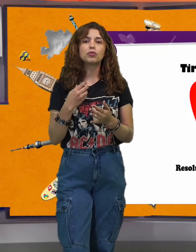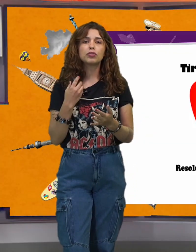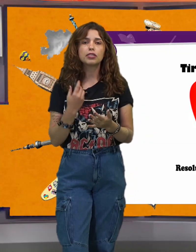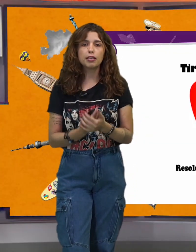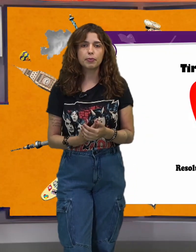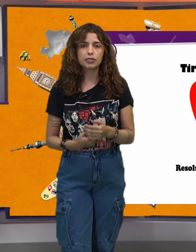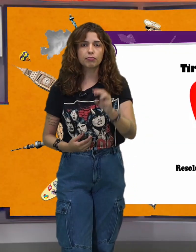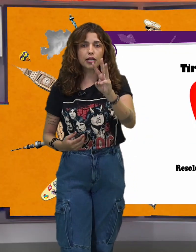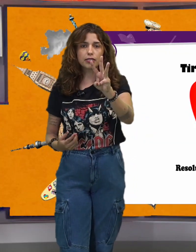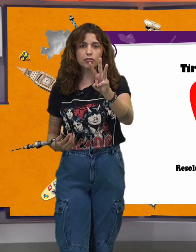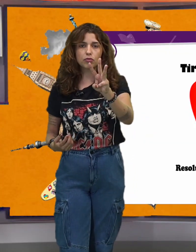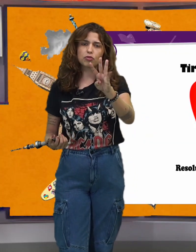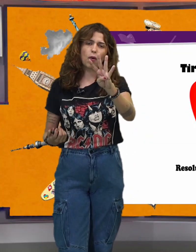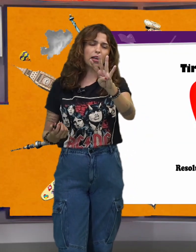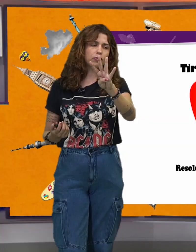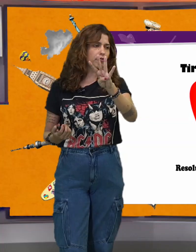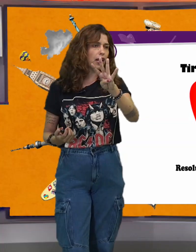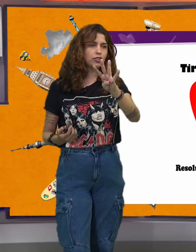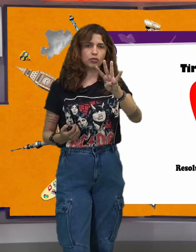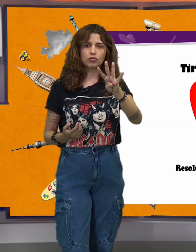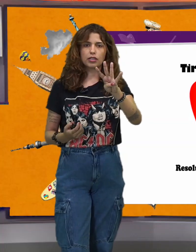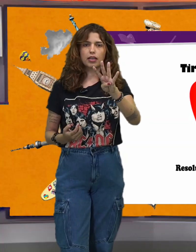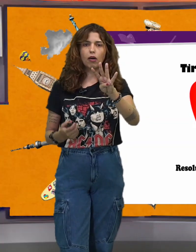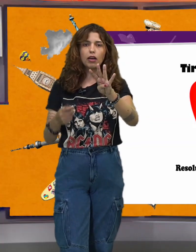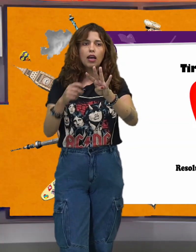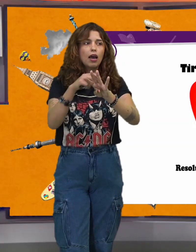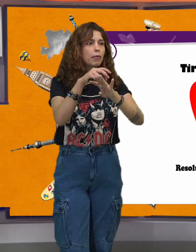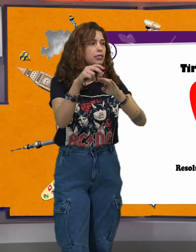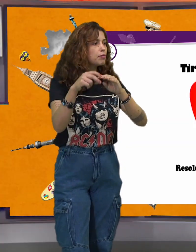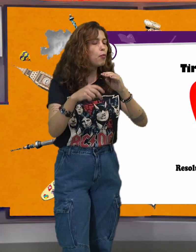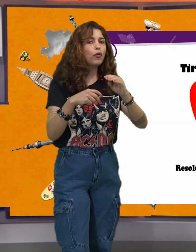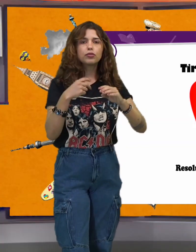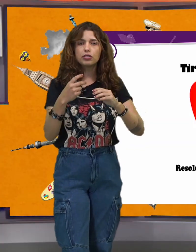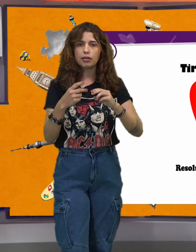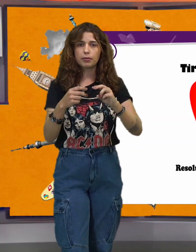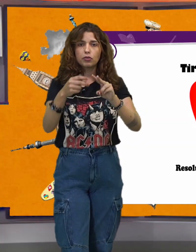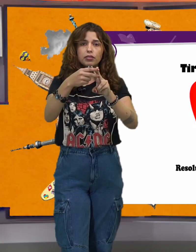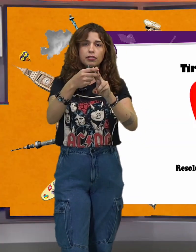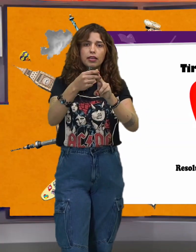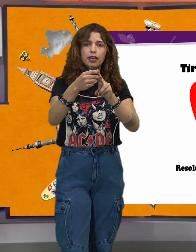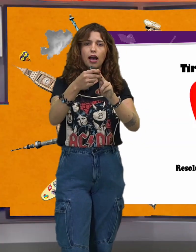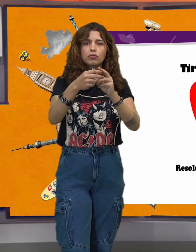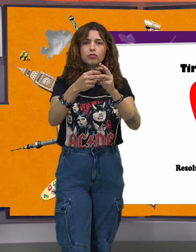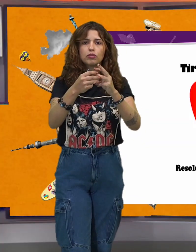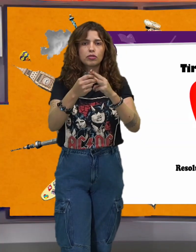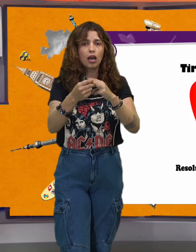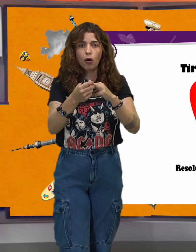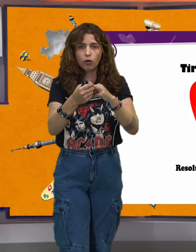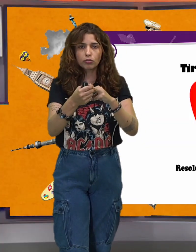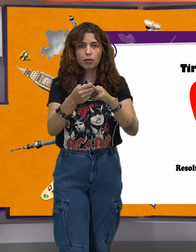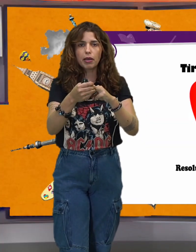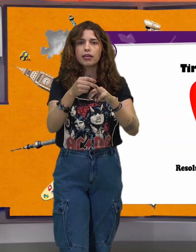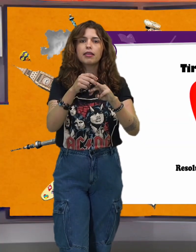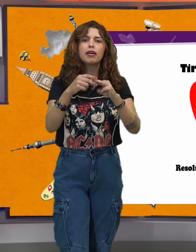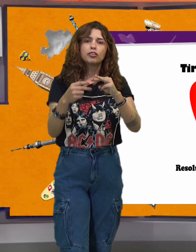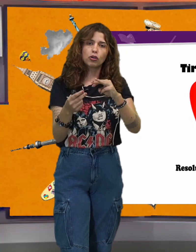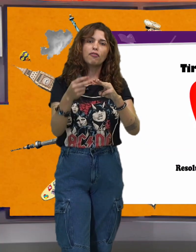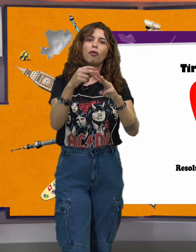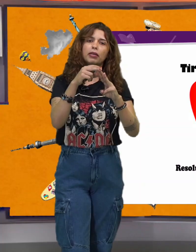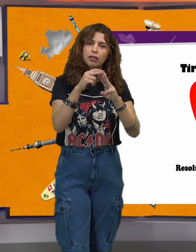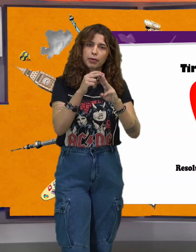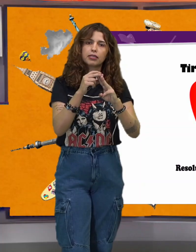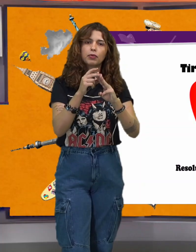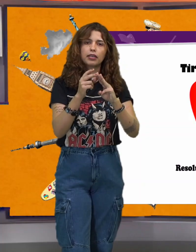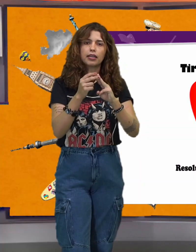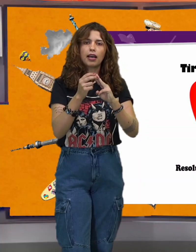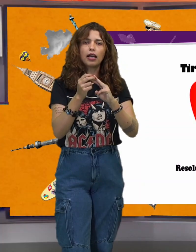porque é um assunto simples. São 3 assuntos, 4 na verdade, assuntos nessa aula, mas muito simples. 2 interligados, outro também que de alguma